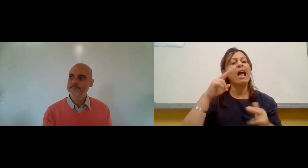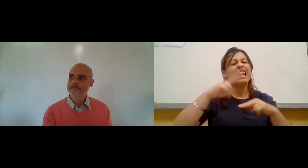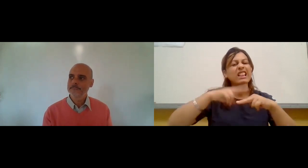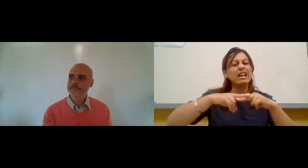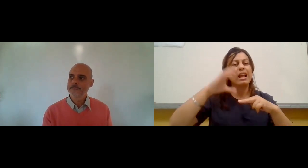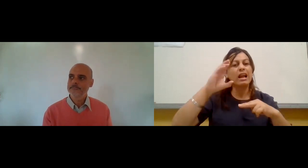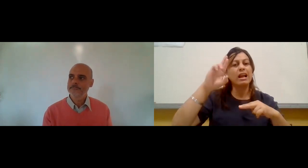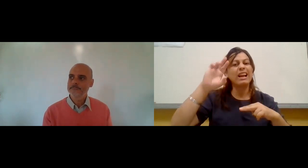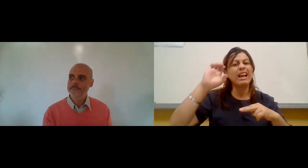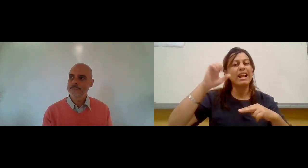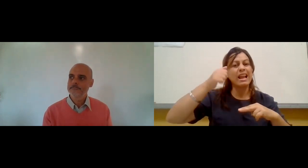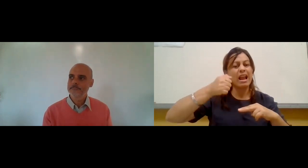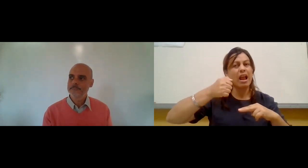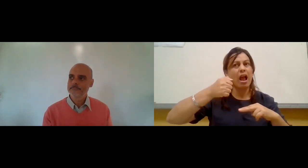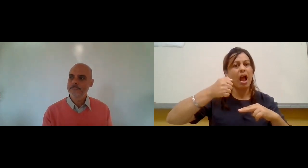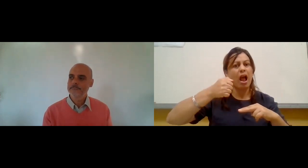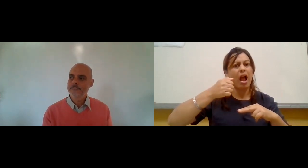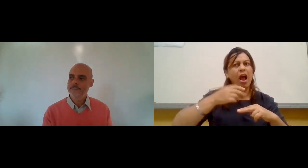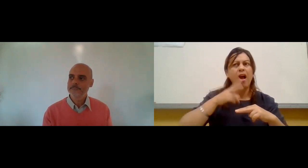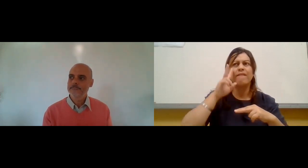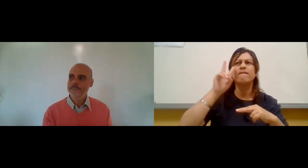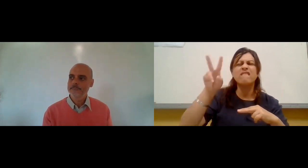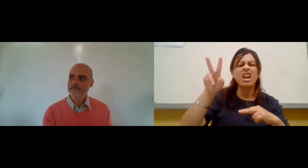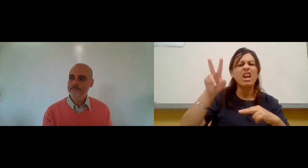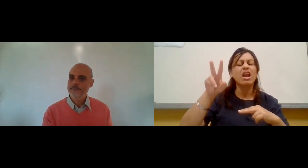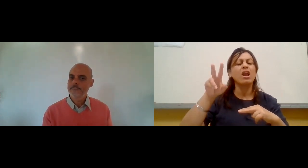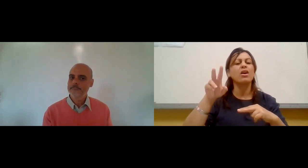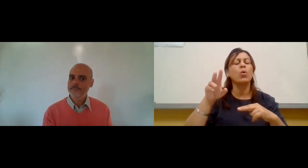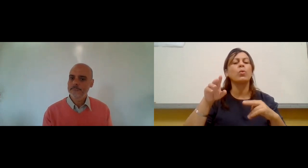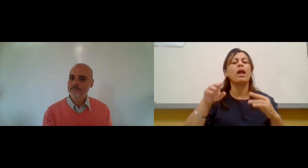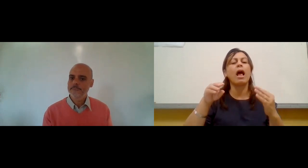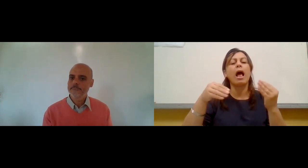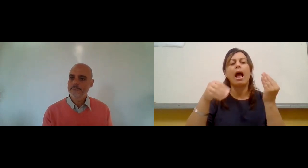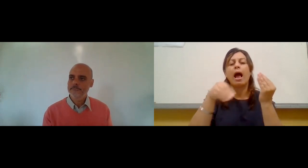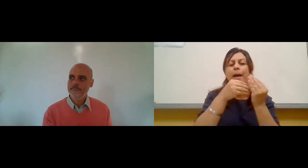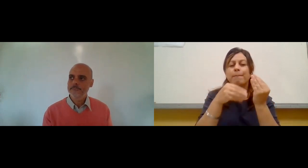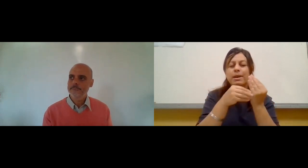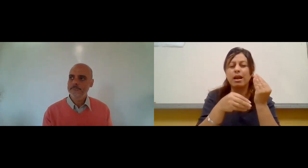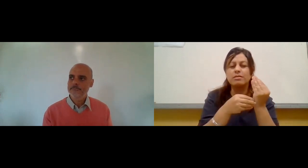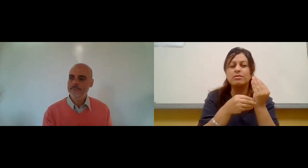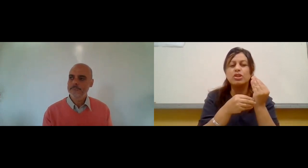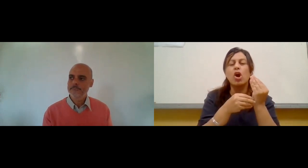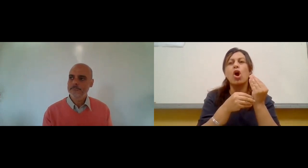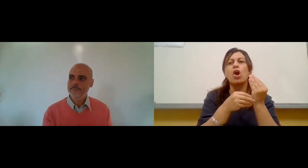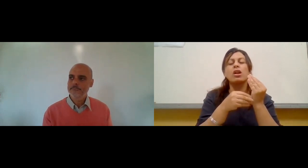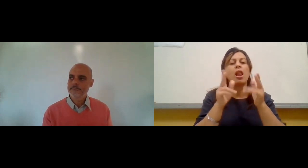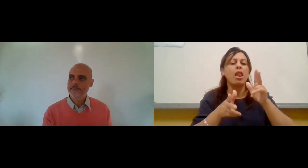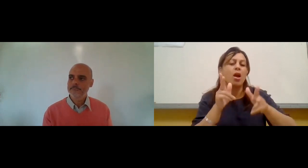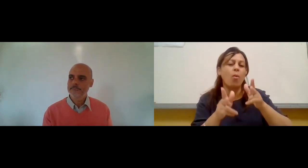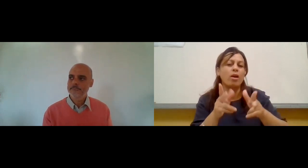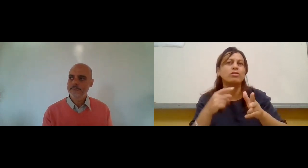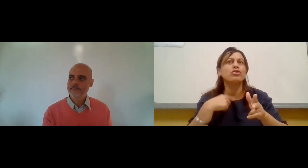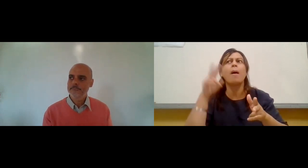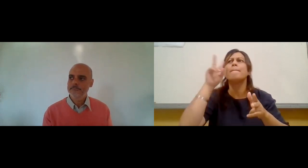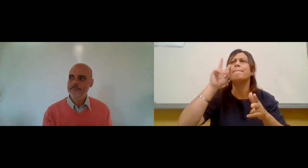es lenguajes de señas. Yo particularmente estoy observando de ahí algunas expresiones y todo.